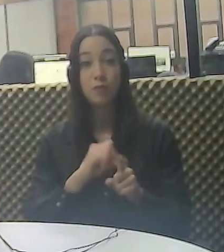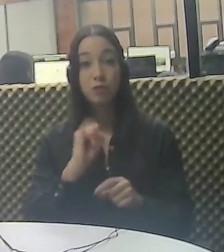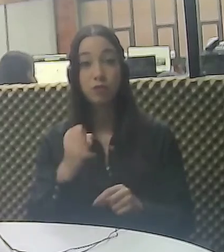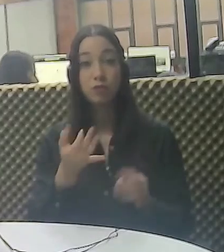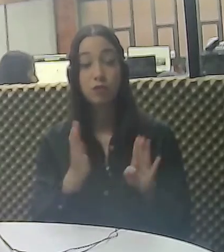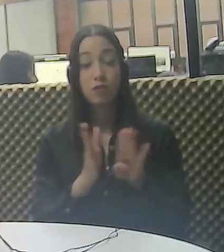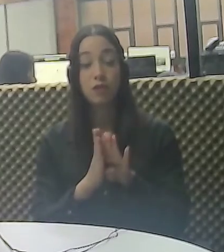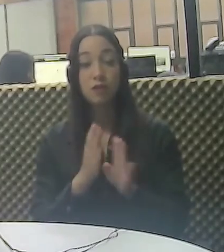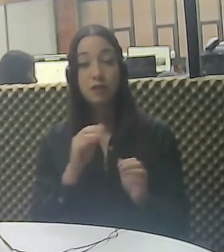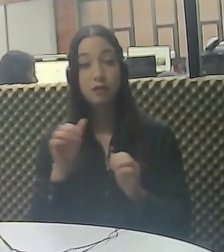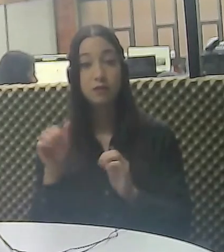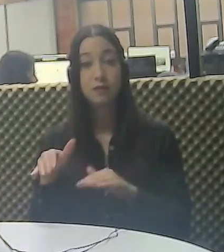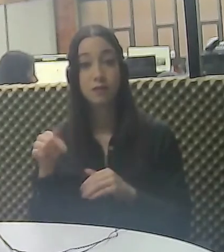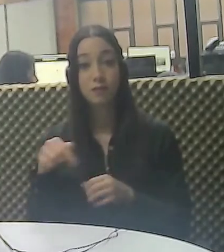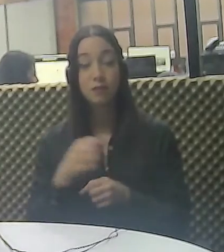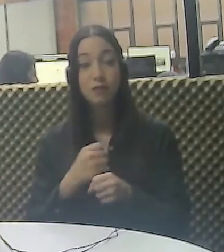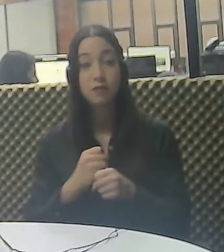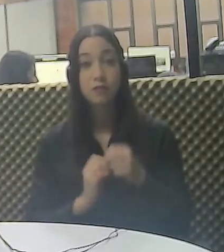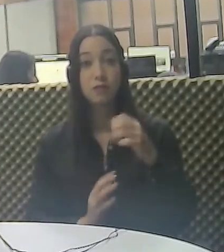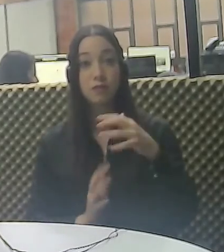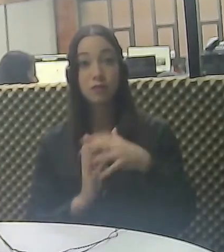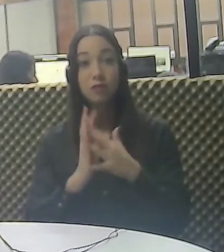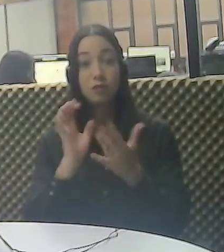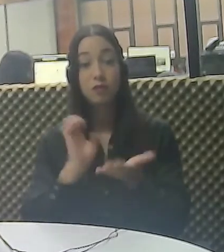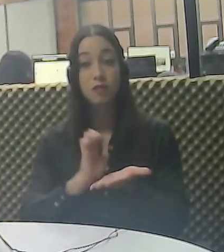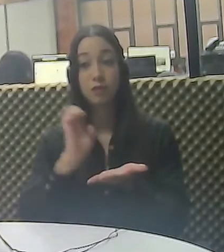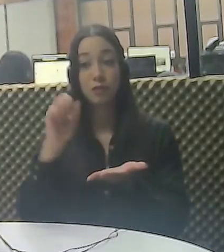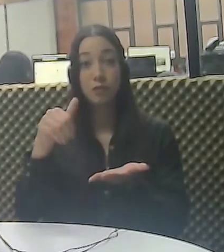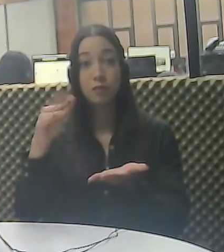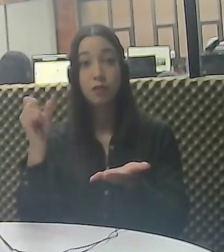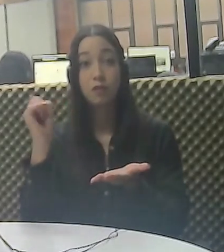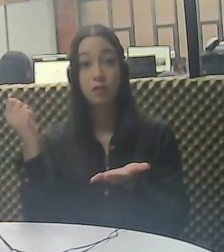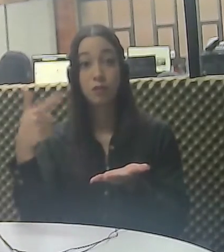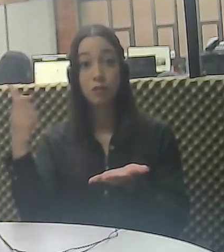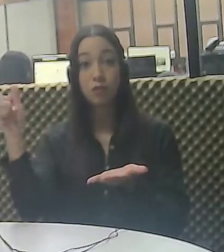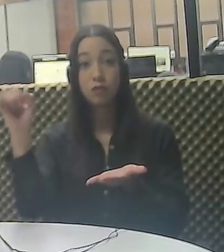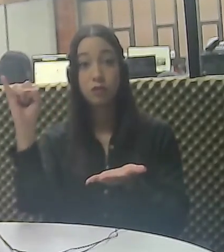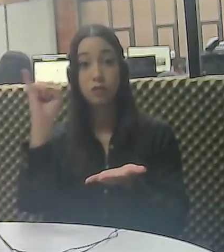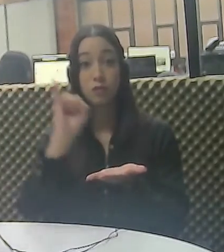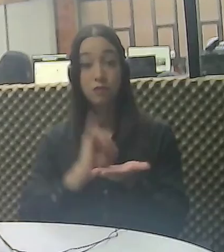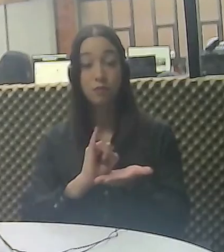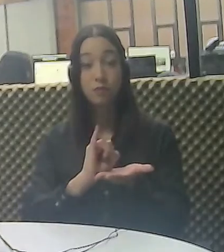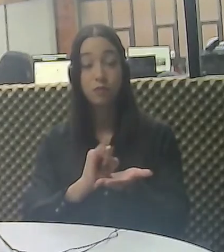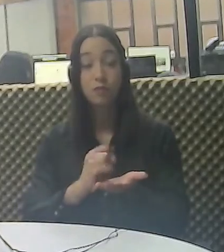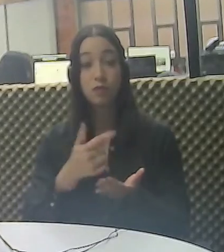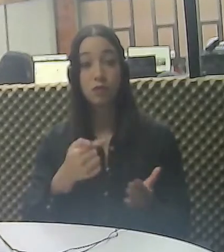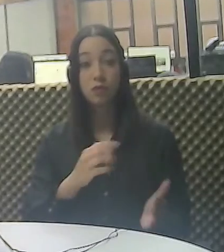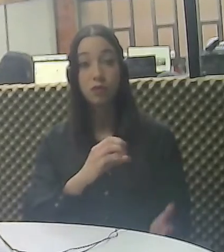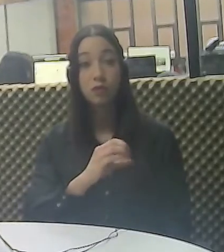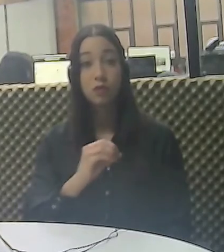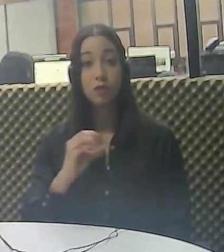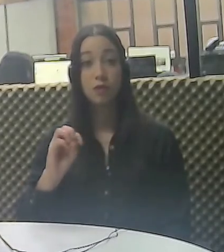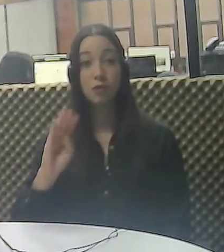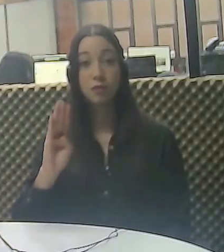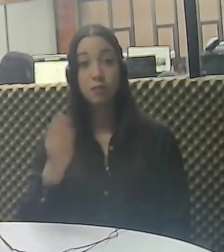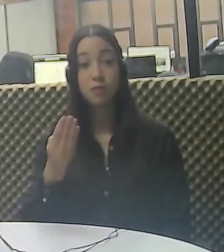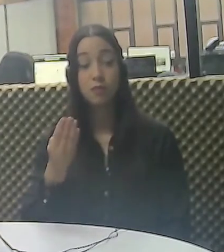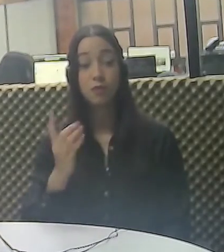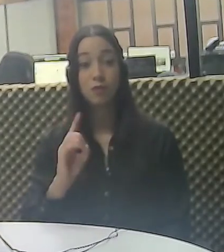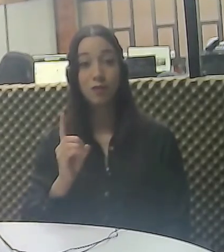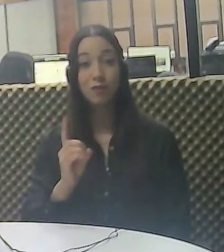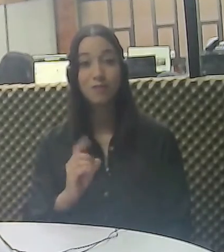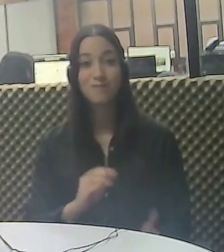deste ano as exportações superaram as importações e garantiram um saldo de mais de 700 bilhões de